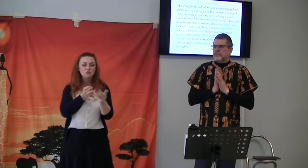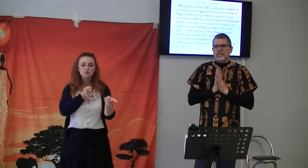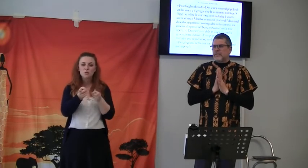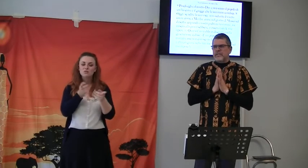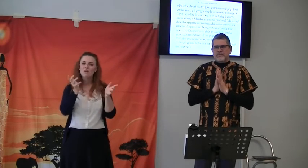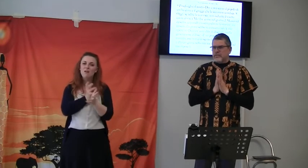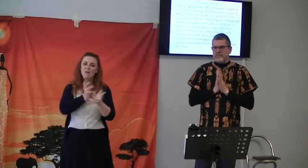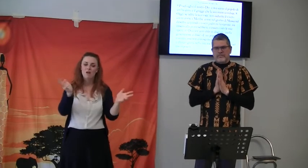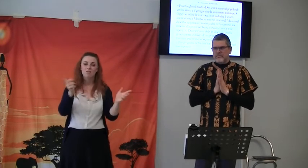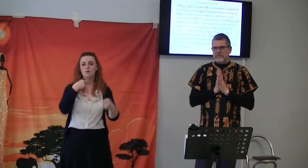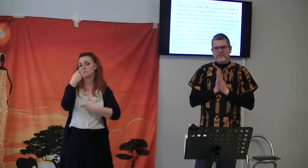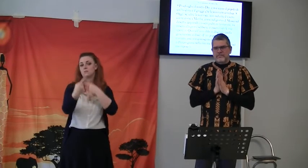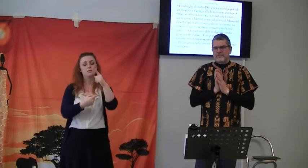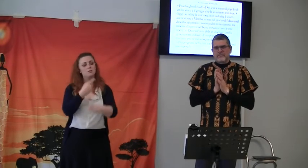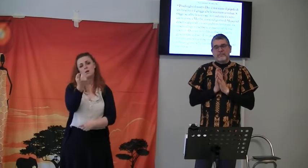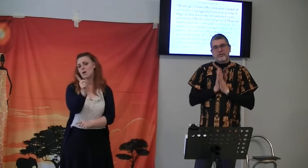Non lamentiamoci,